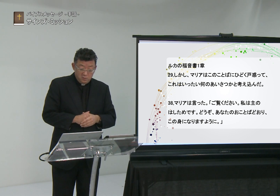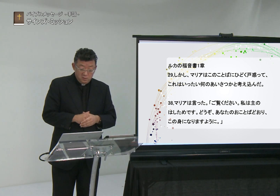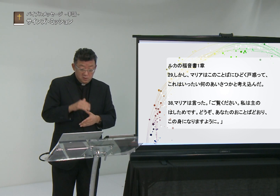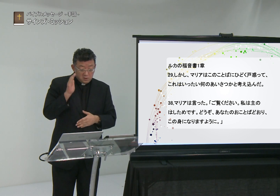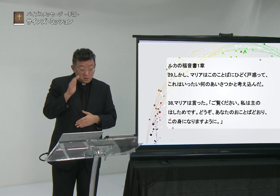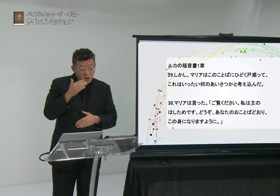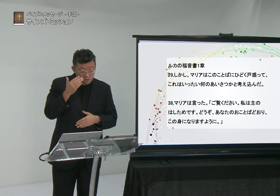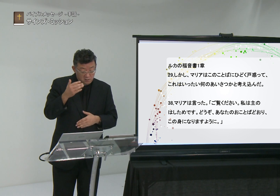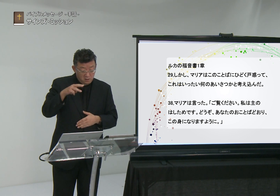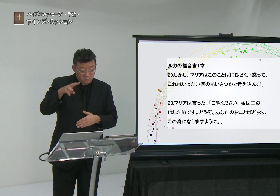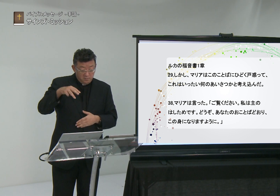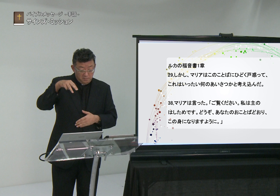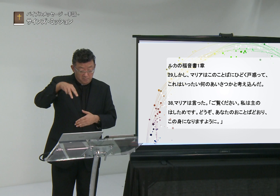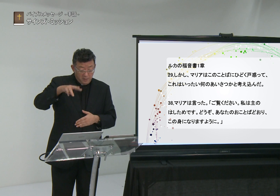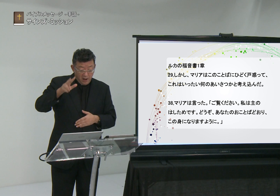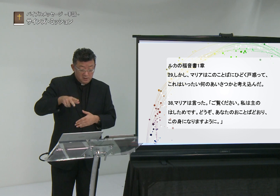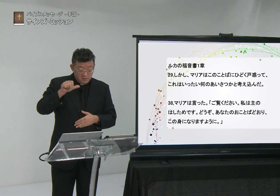ことがこちらです